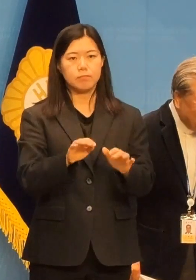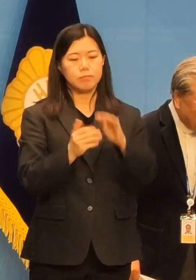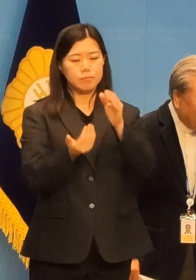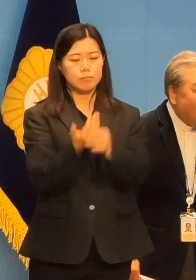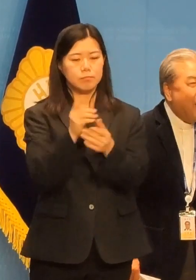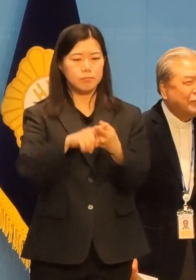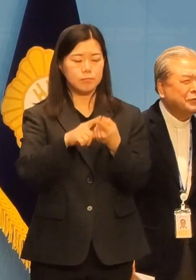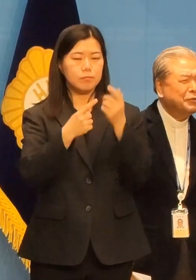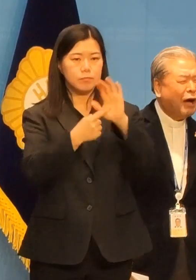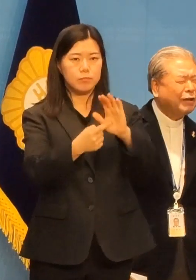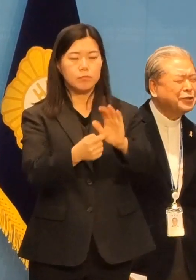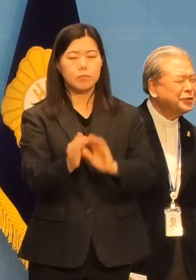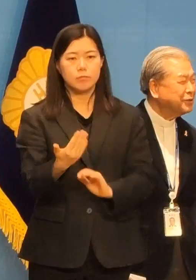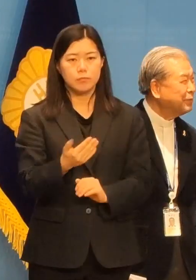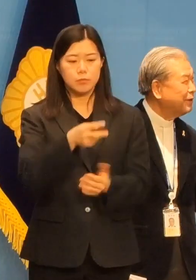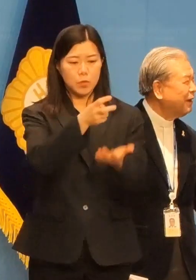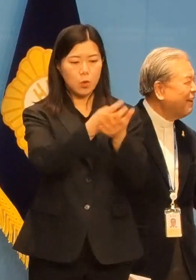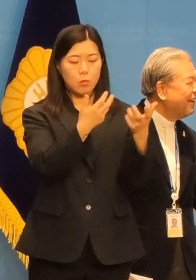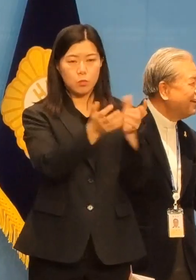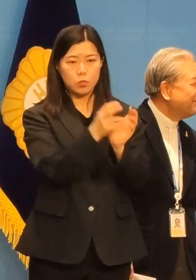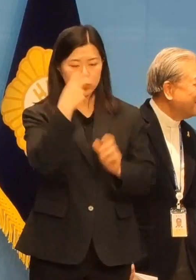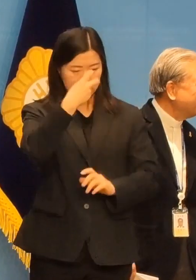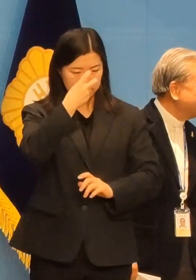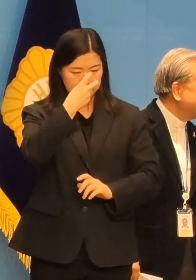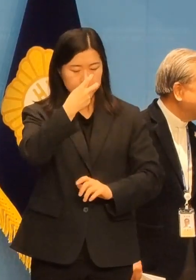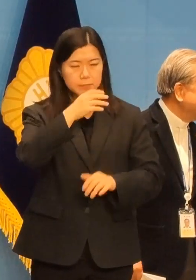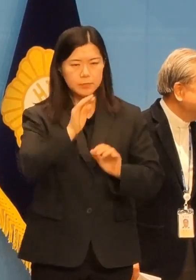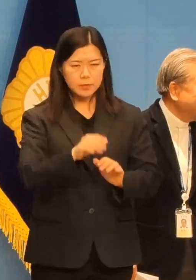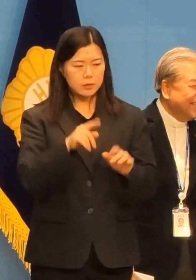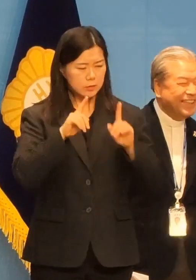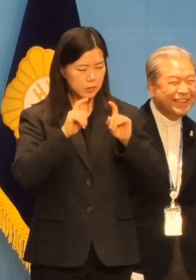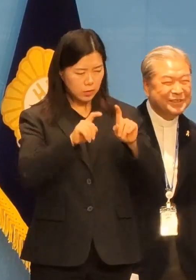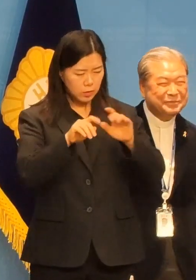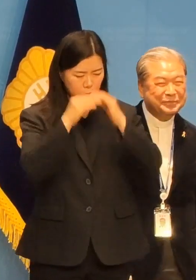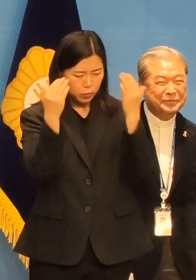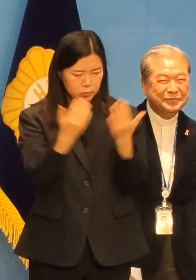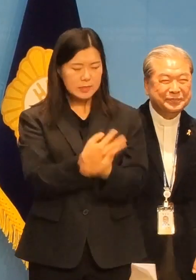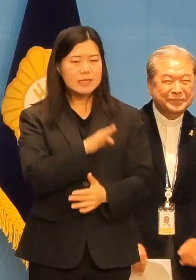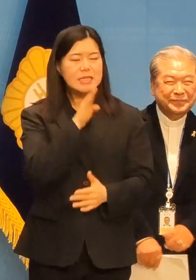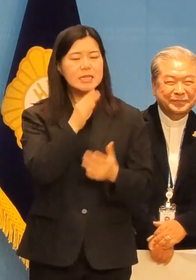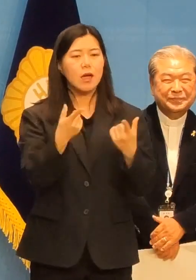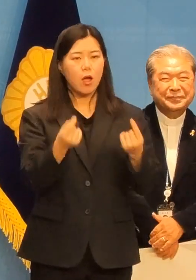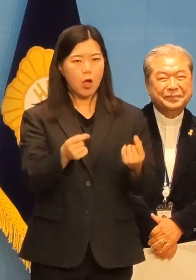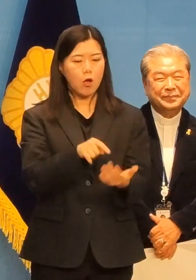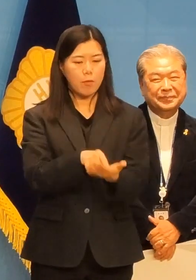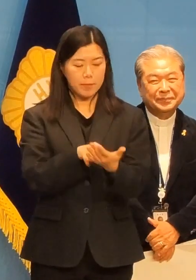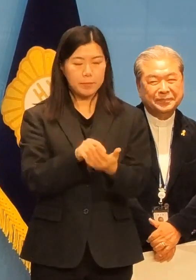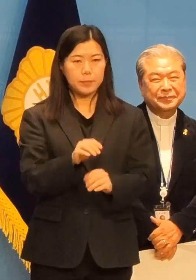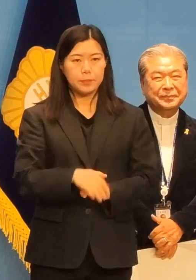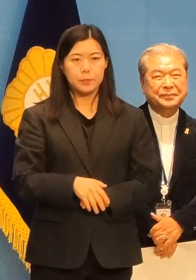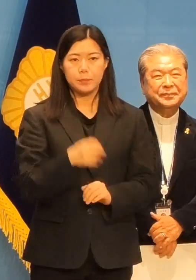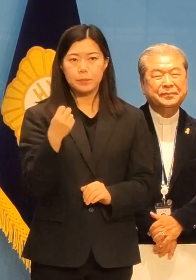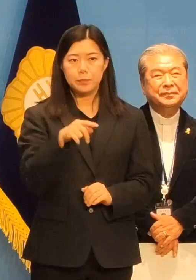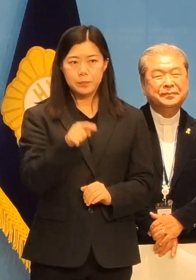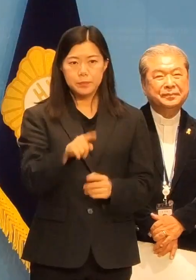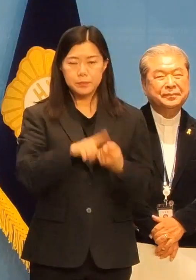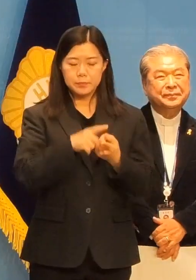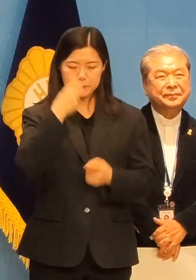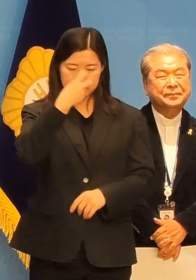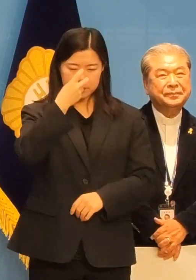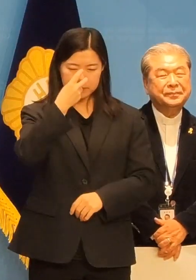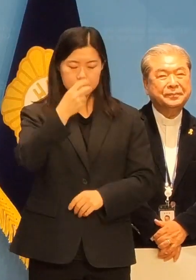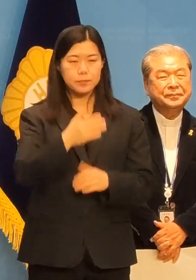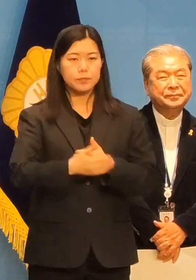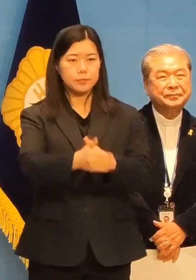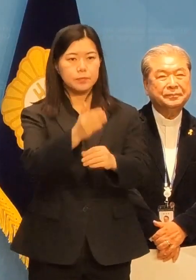됐습니다. 법무부의 조사로 그 의혹이 사실이란 중요한 증거들이 확인이 되었고 이 사안에 대한 감찰과 수사가